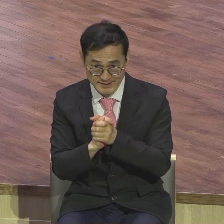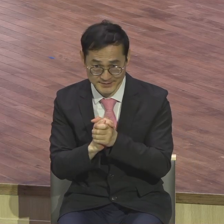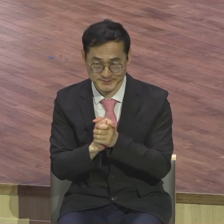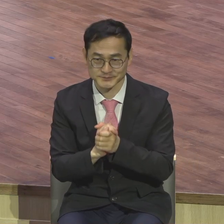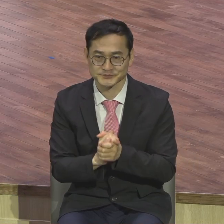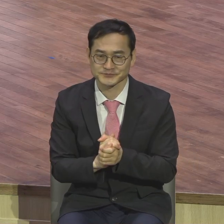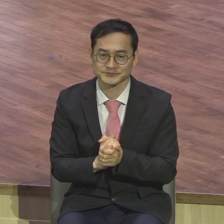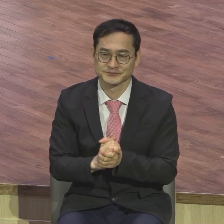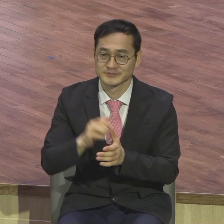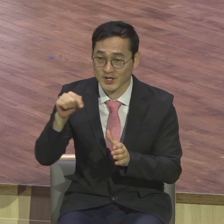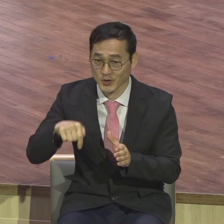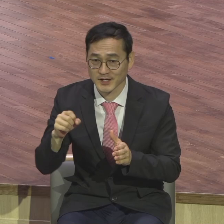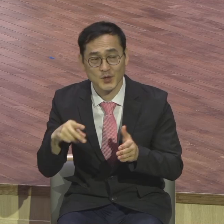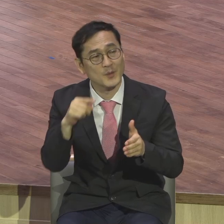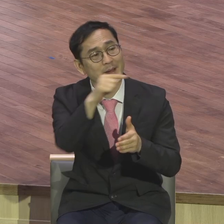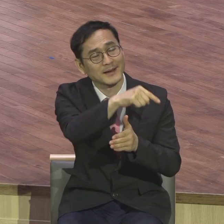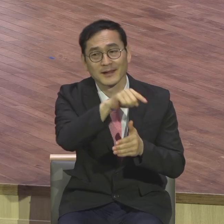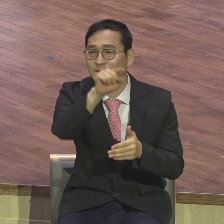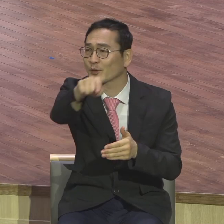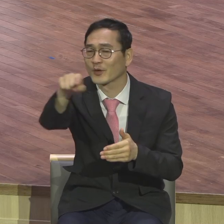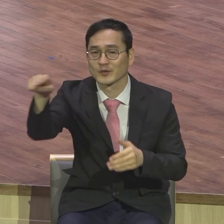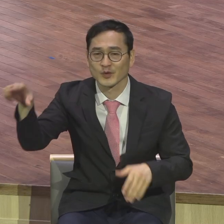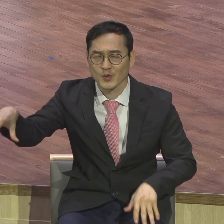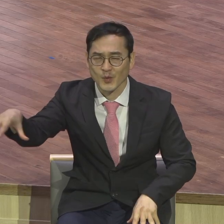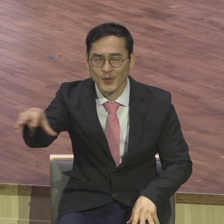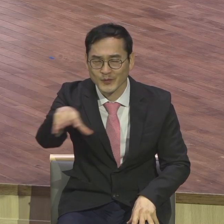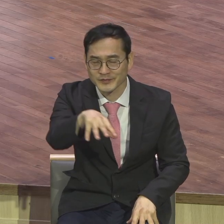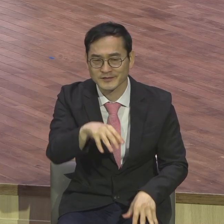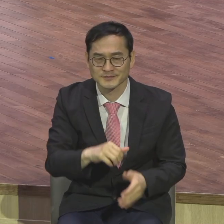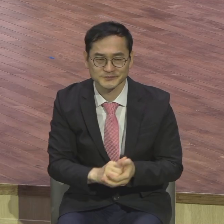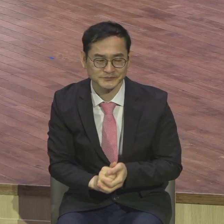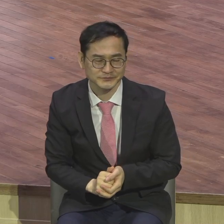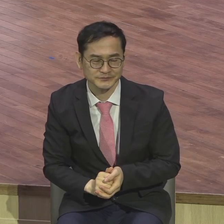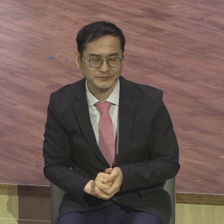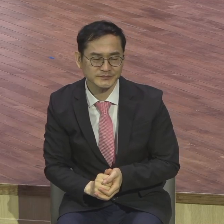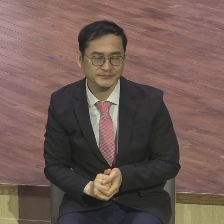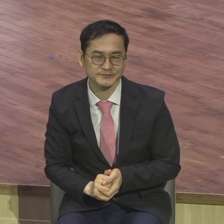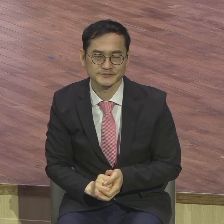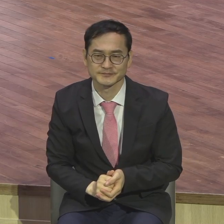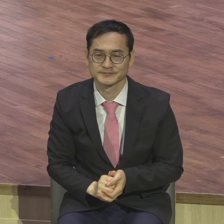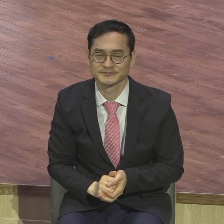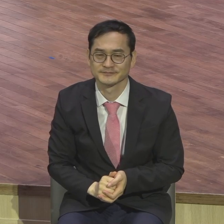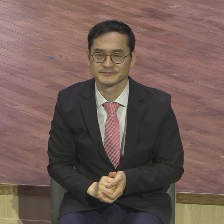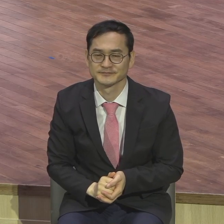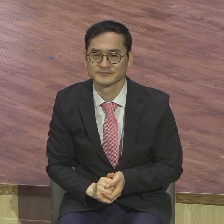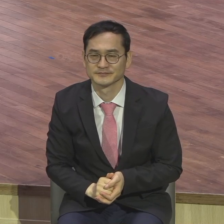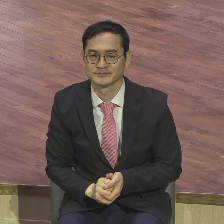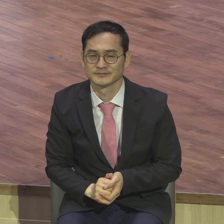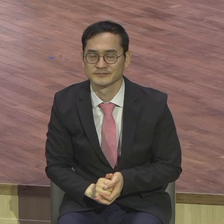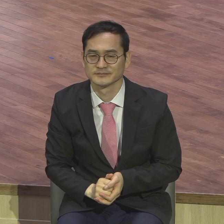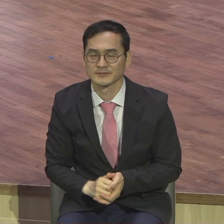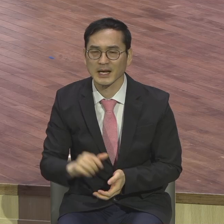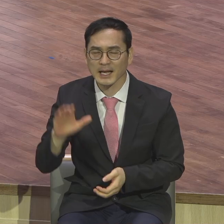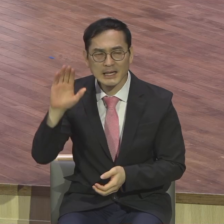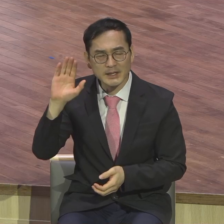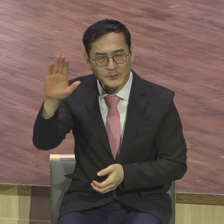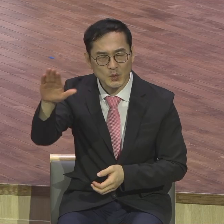원리스 올 비전 올 우리 온라인 예배대의 성도들 이제 얼마 남았습니다. 조금만 기다리시면 이제 다음